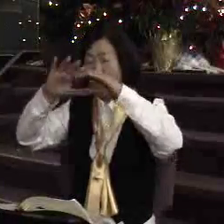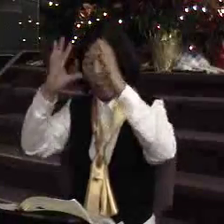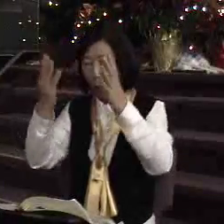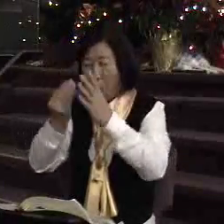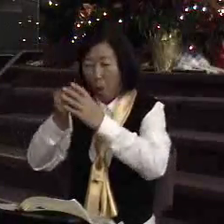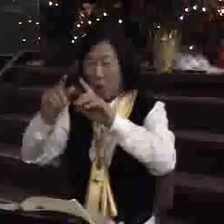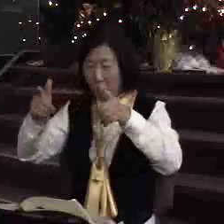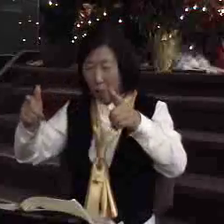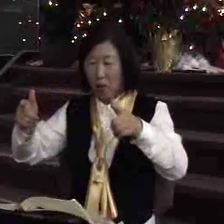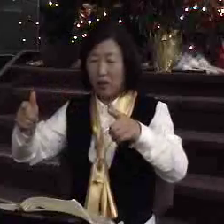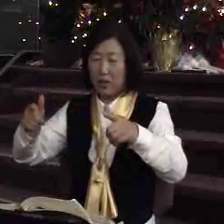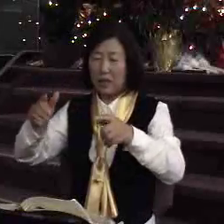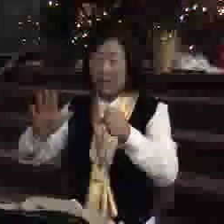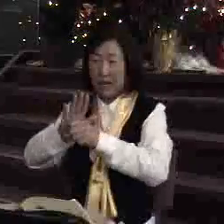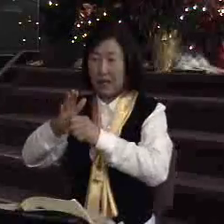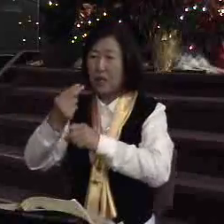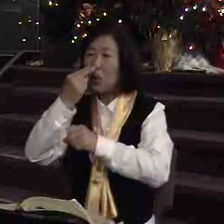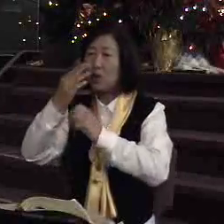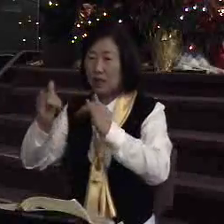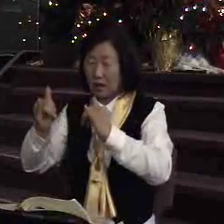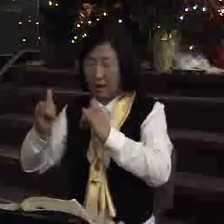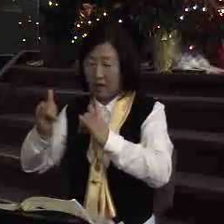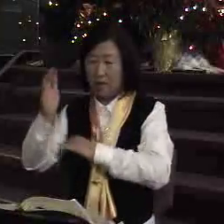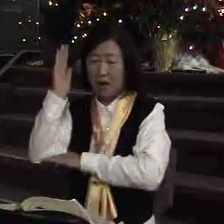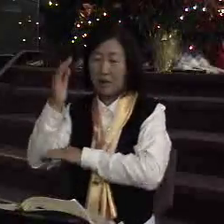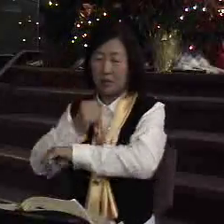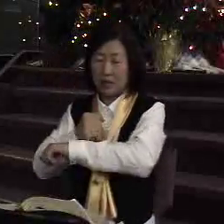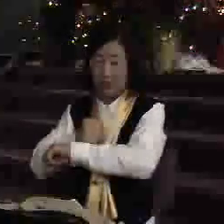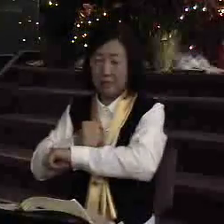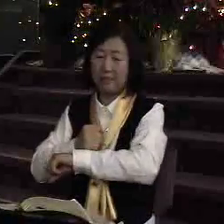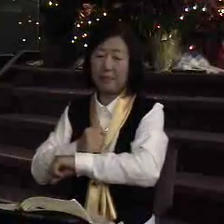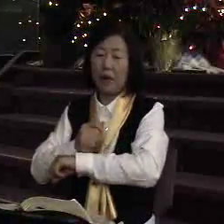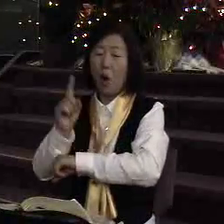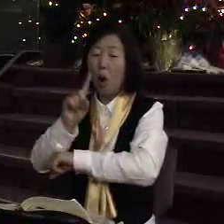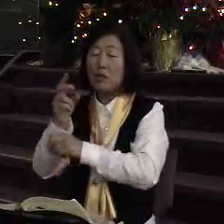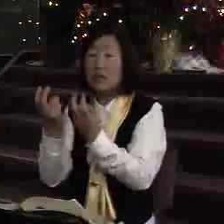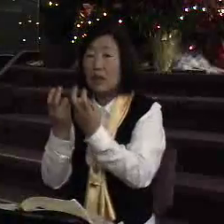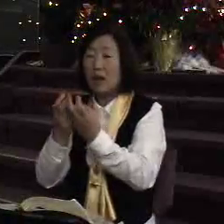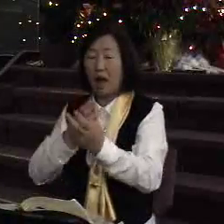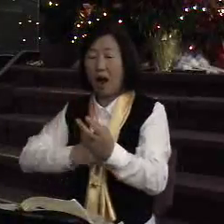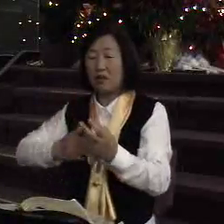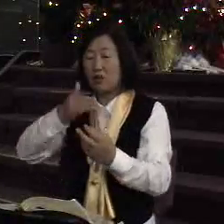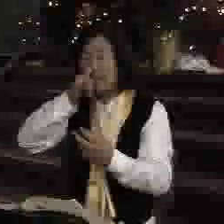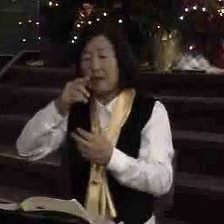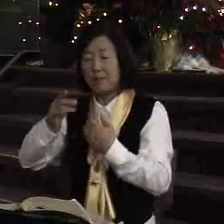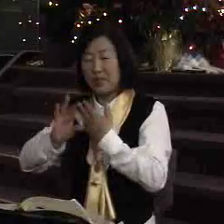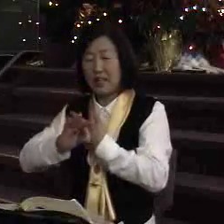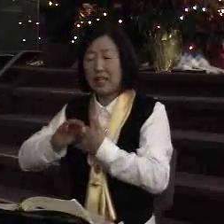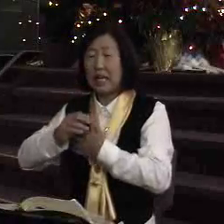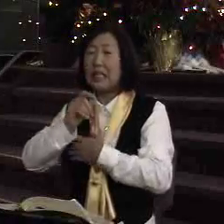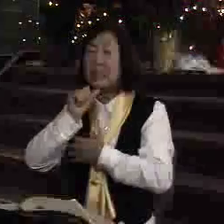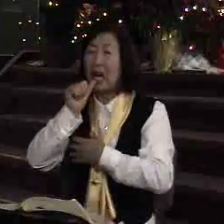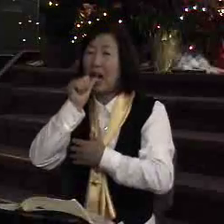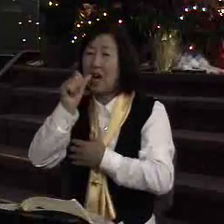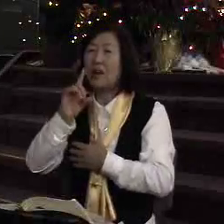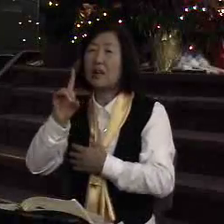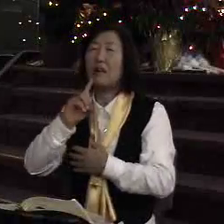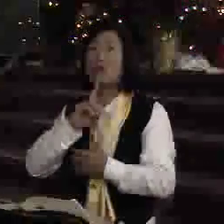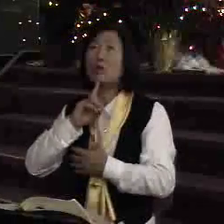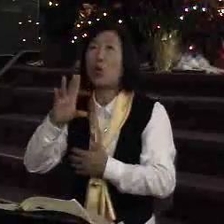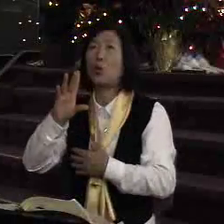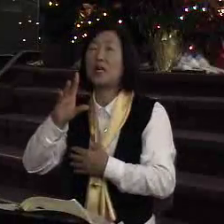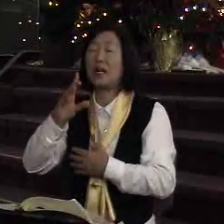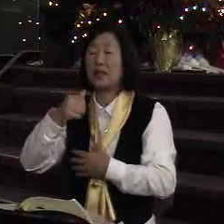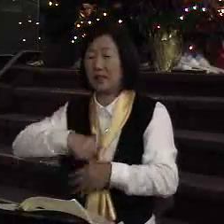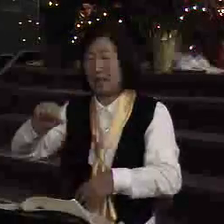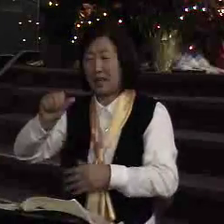너가 나에게 더 사랑의 존재이다 말씀을 하시는 거예요. 어떻게 알 수 있는지 아세요? 독생자를 아끼지 않고 희생했기